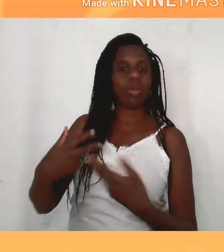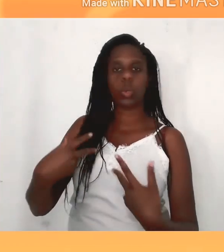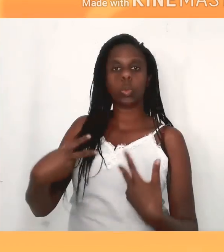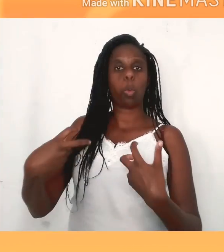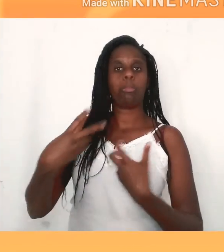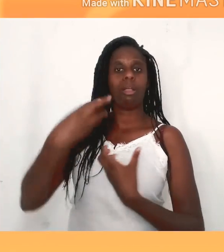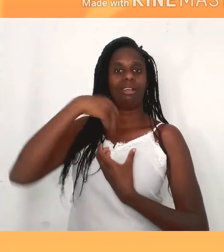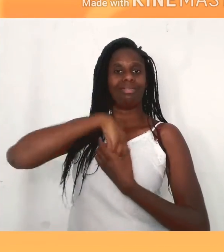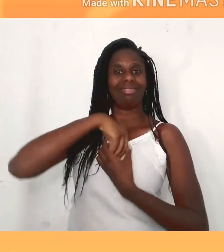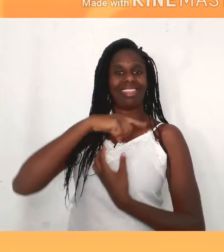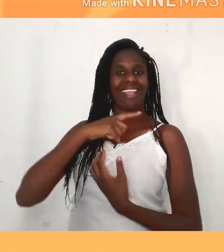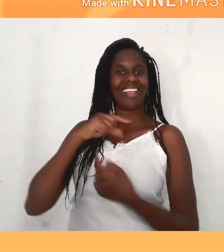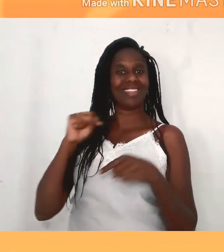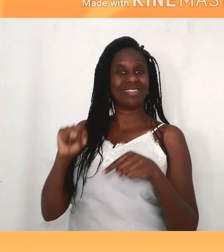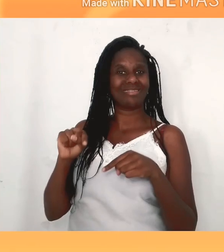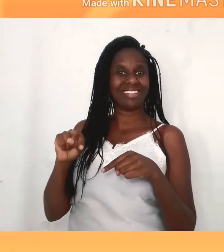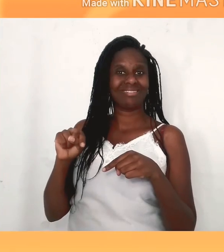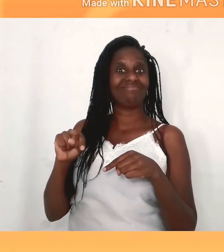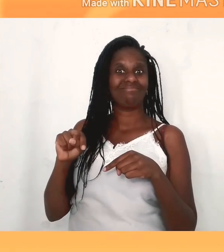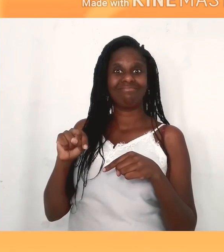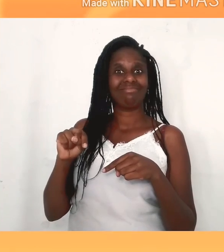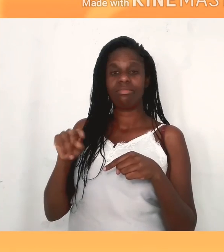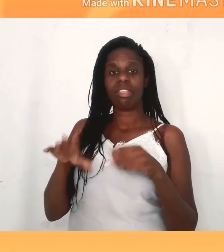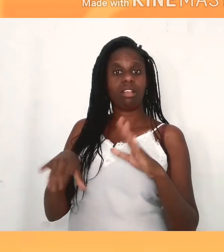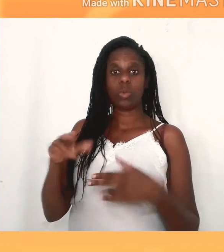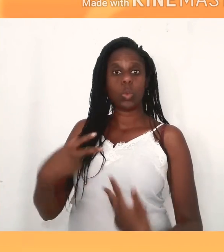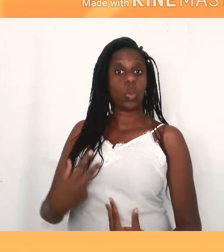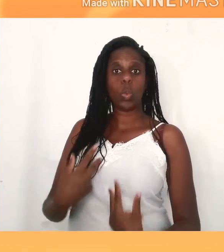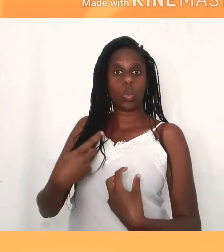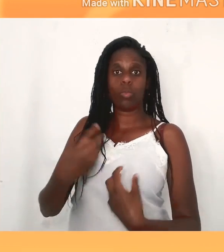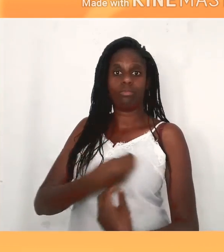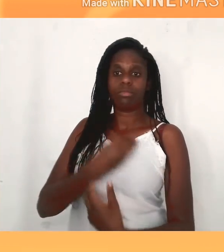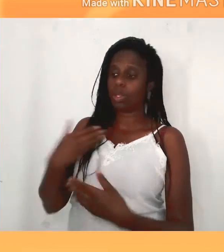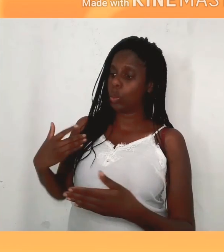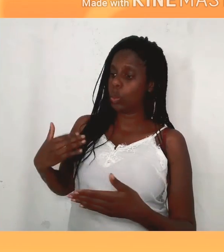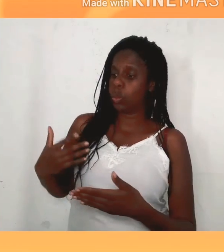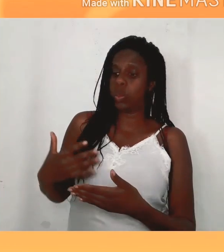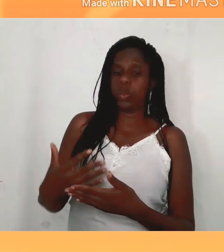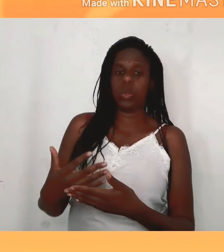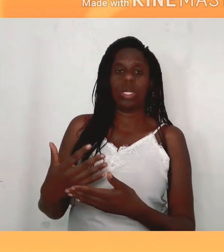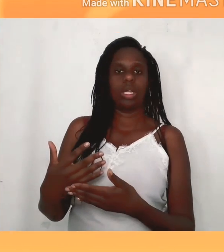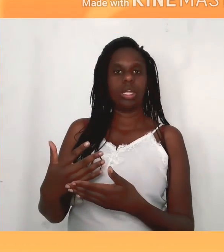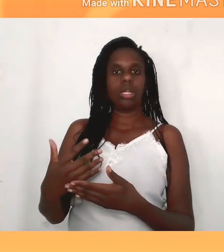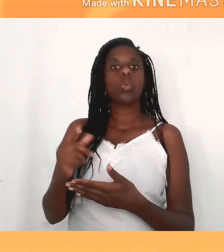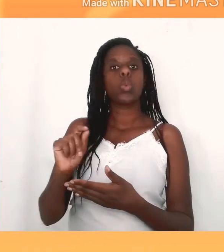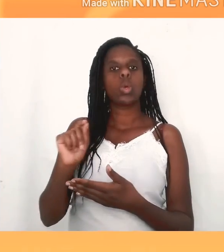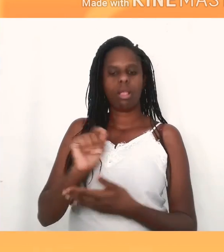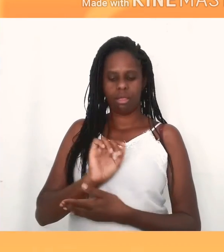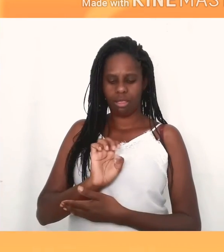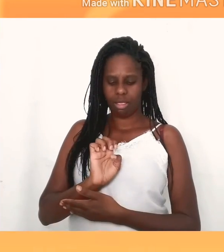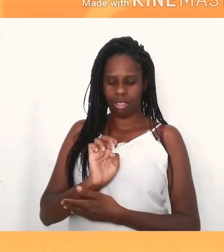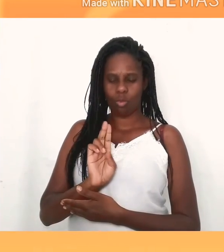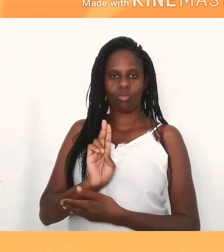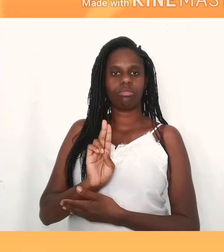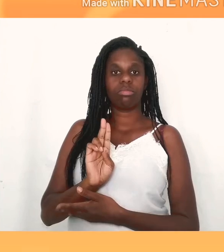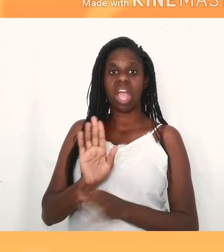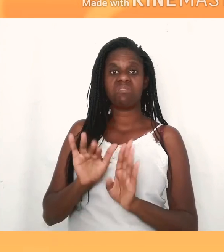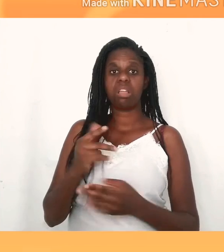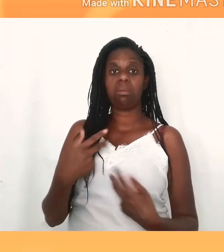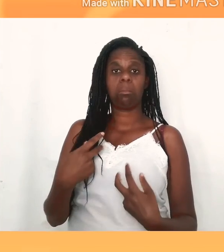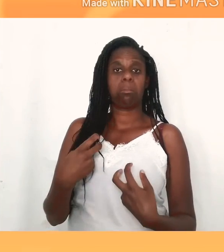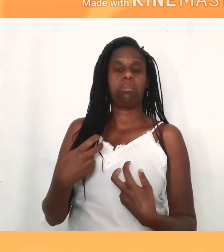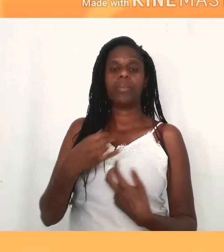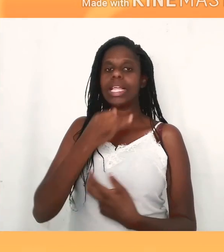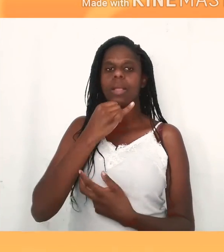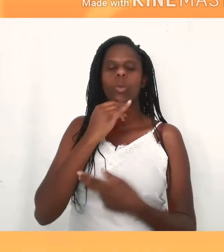tem esse refúgio e esse patamar interior, né? Essa referência que é o nosso eu